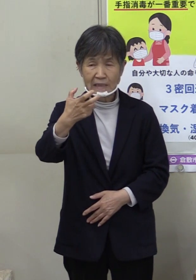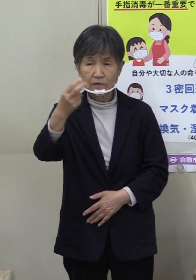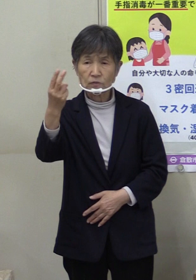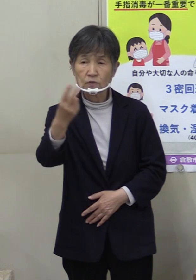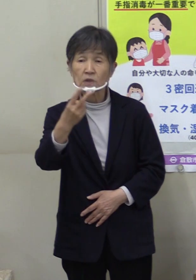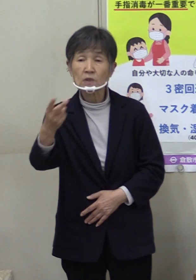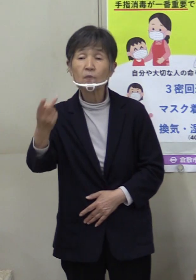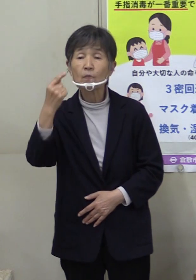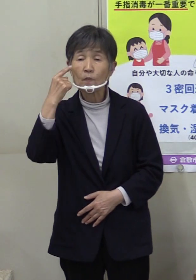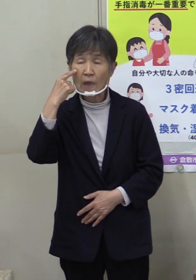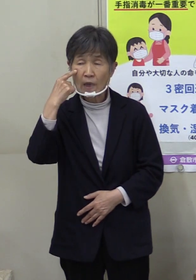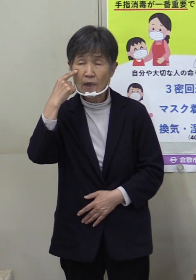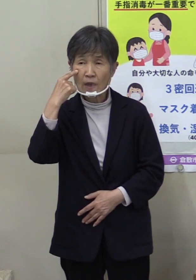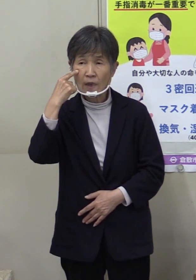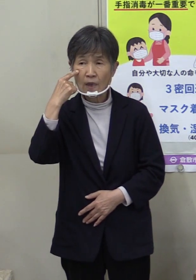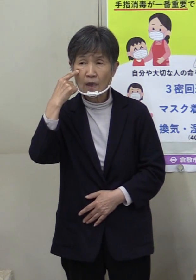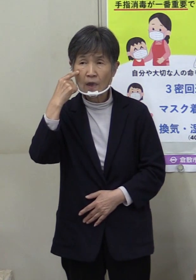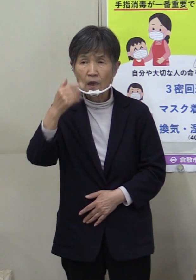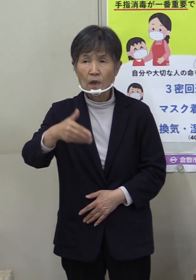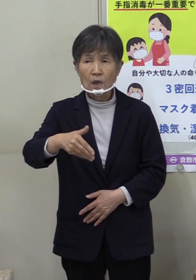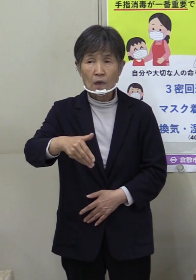972、